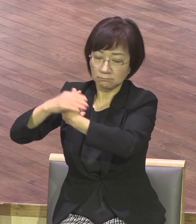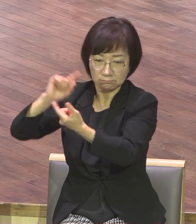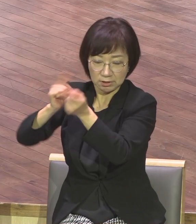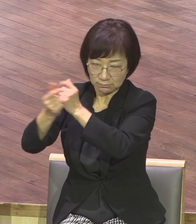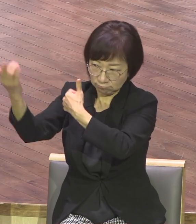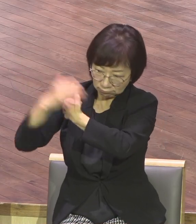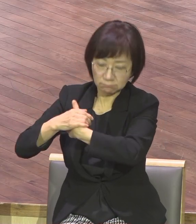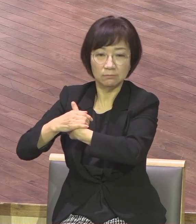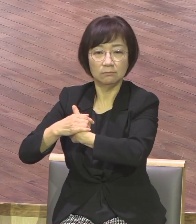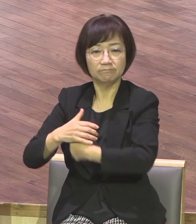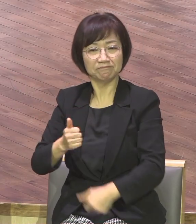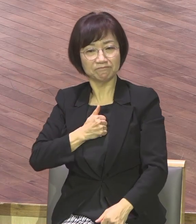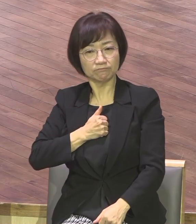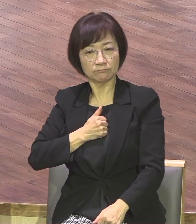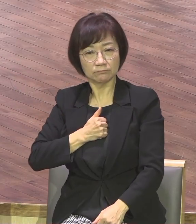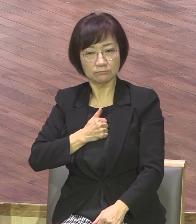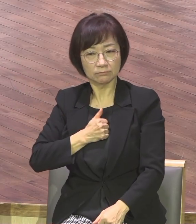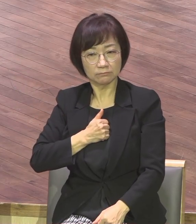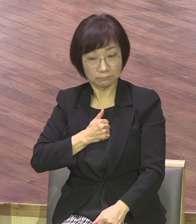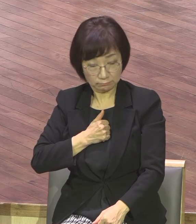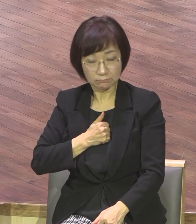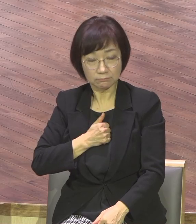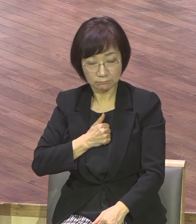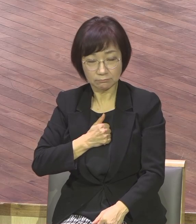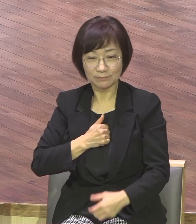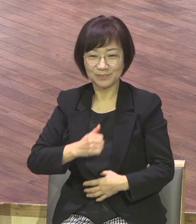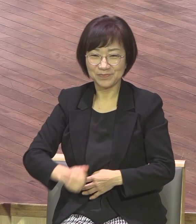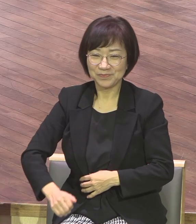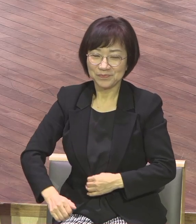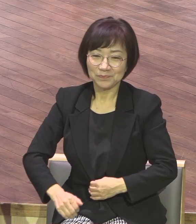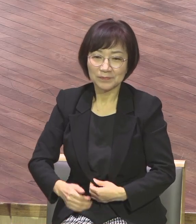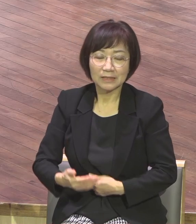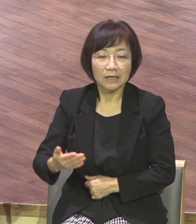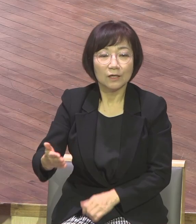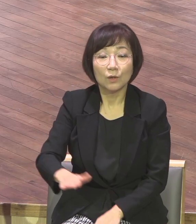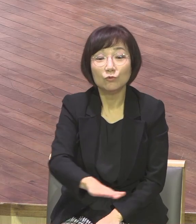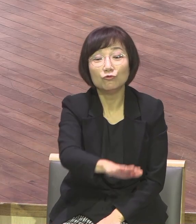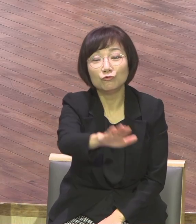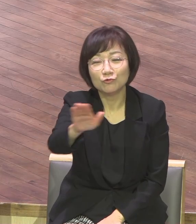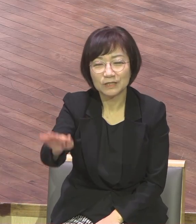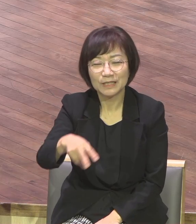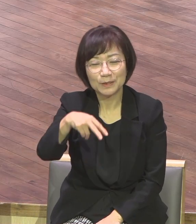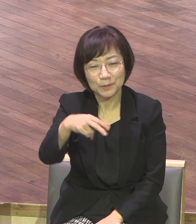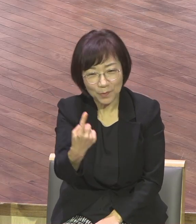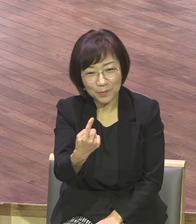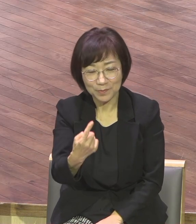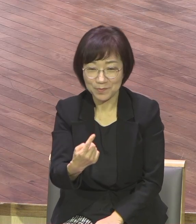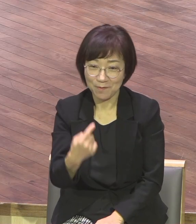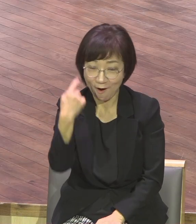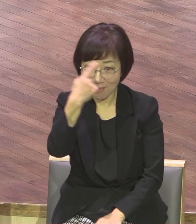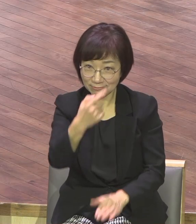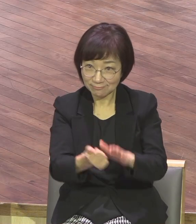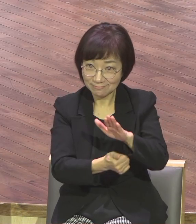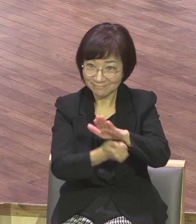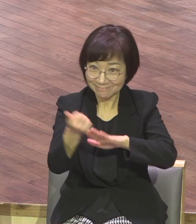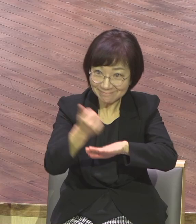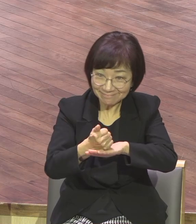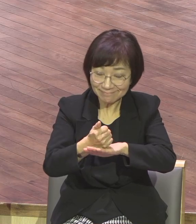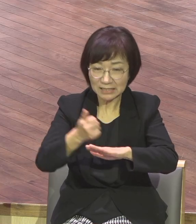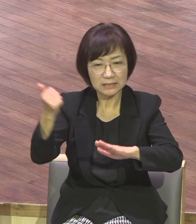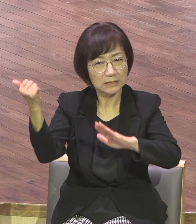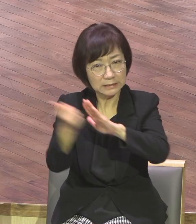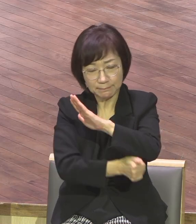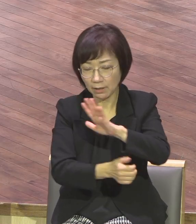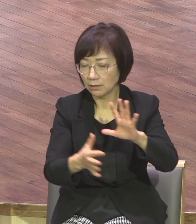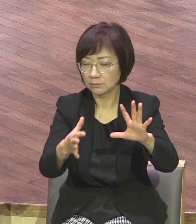환경적으로 남이 비웃든지 말든지 상관없이, 여러분 실패했든지 성공했든지 상관없이, 여러분이 누구냐? 그리스도의